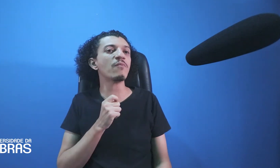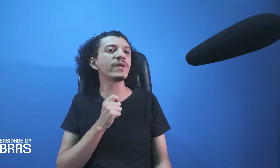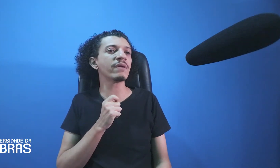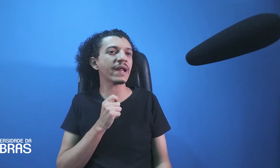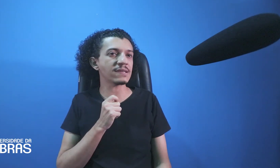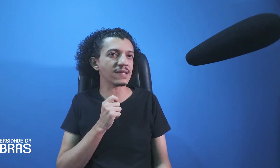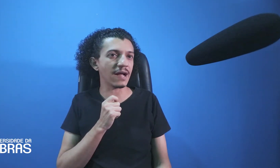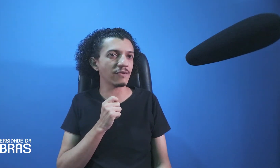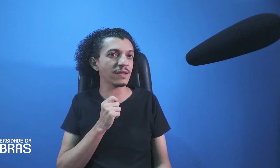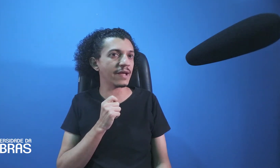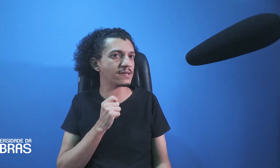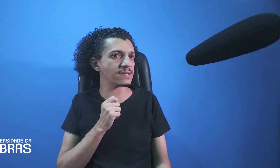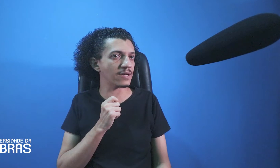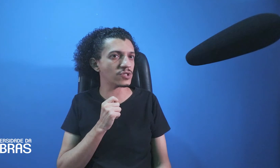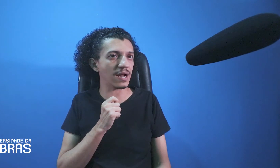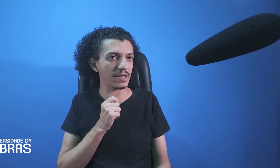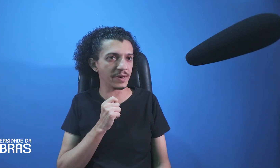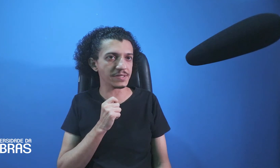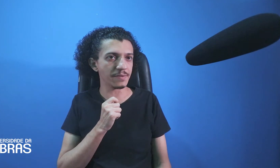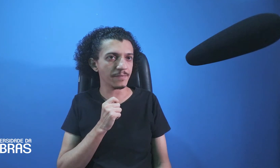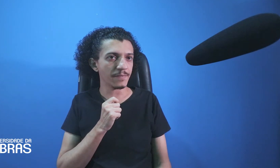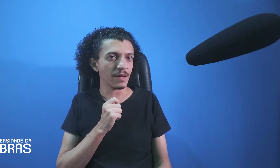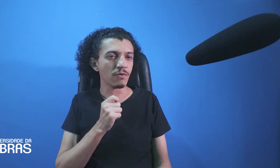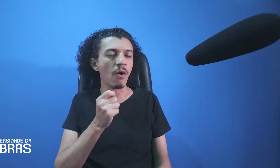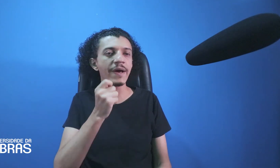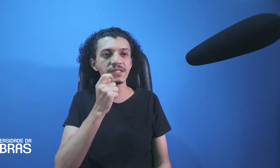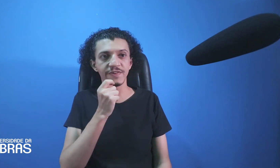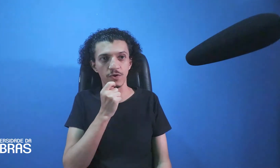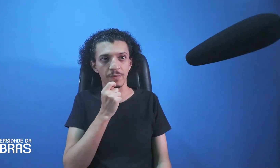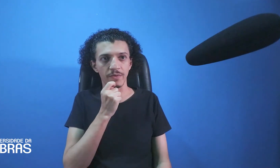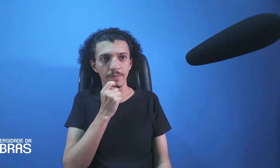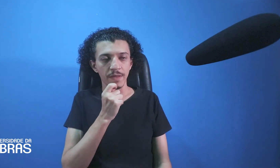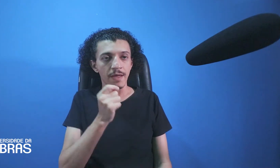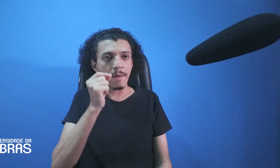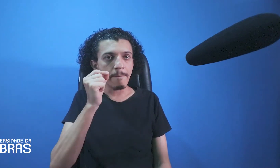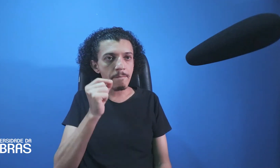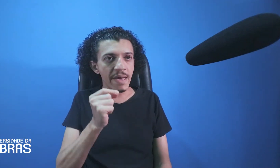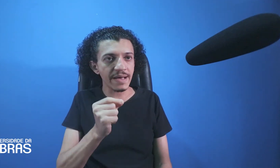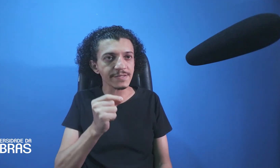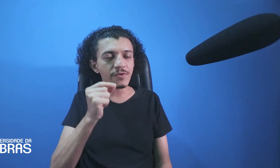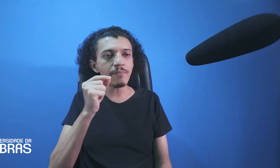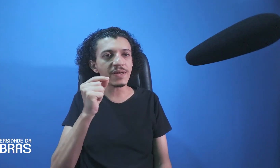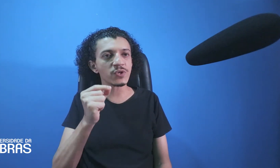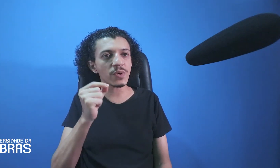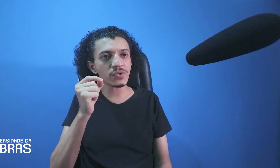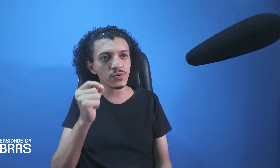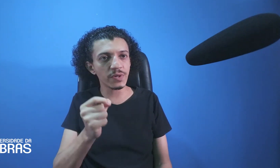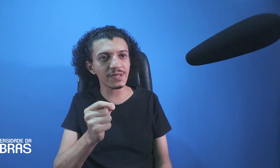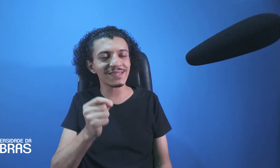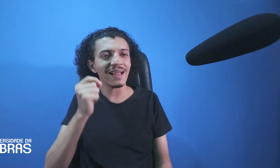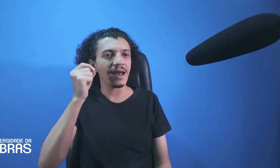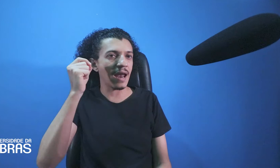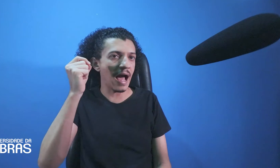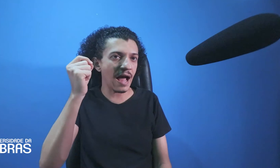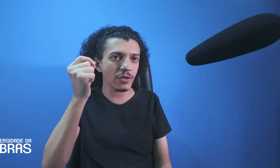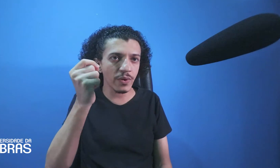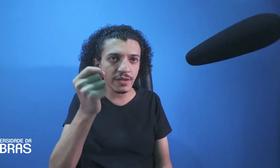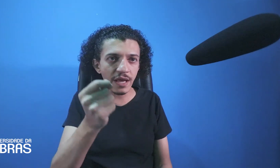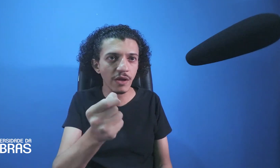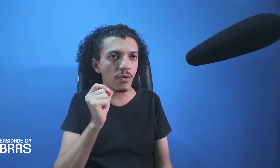muito engraçado e interessante na Libras. Qual é esse fenômeno? Mesmo pessoas surdas lá do